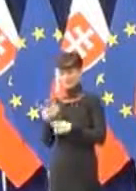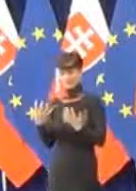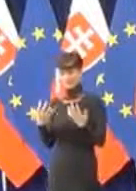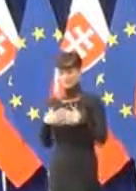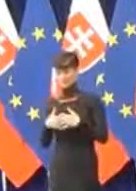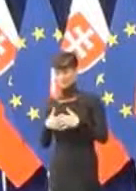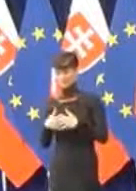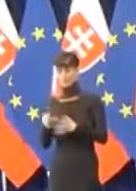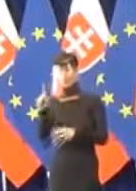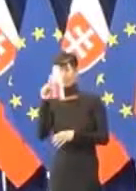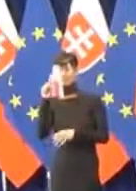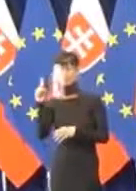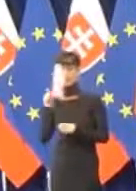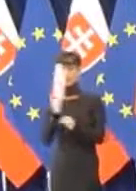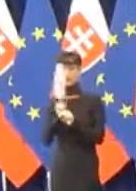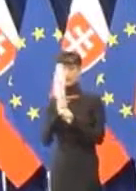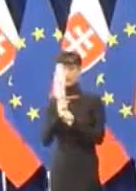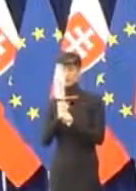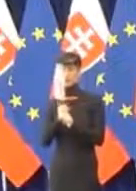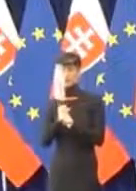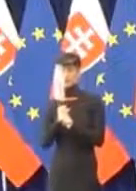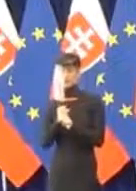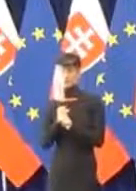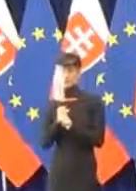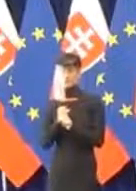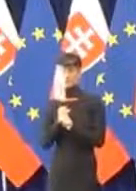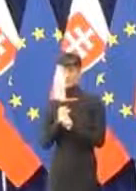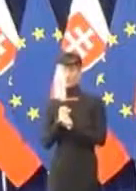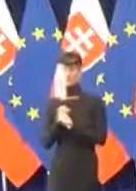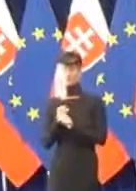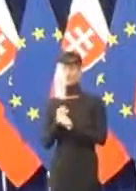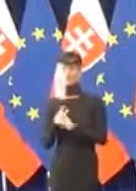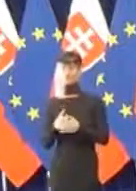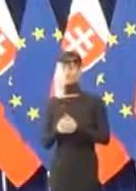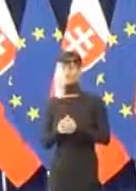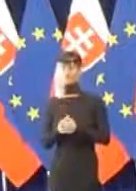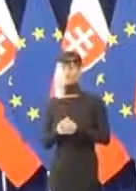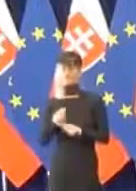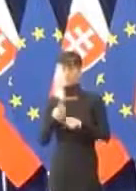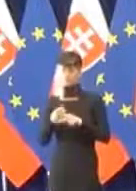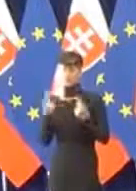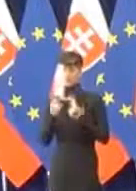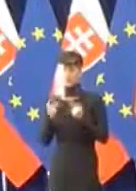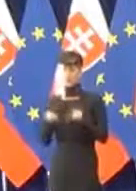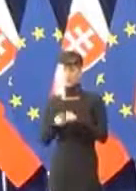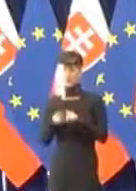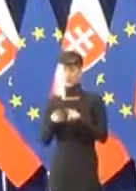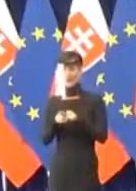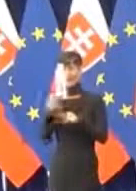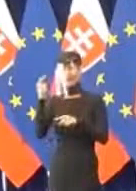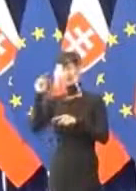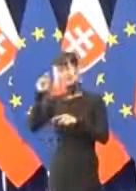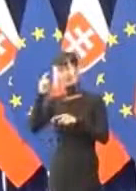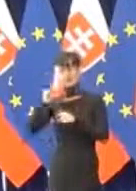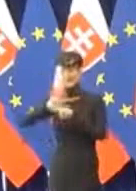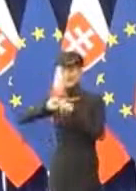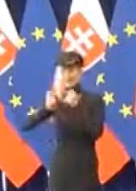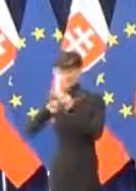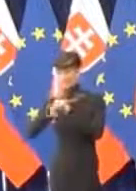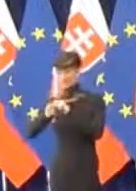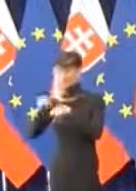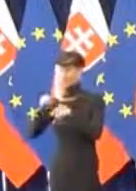tým ťažkým časom zobrať a zmeniť svoje zmýšľanie do budúcna tak, aby sme na toto vždy mali, pretože aj toto